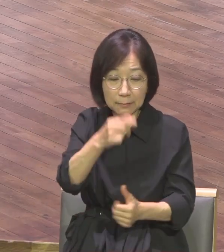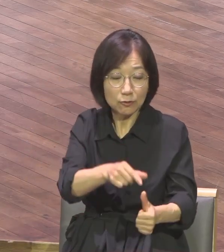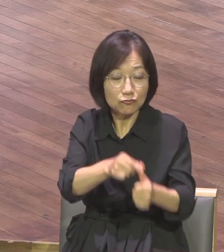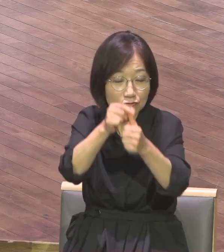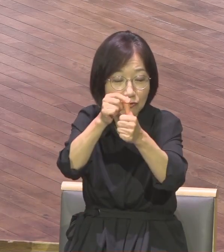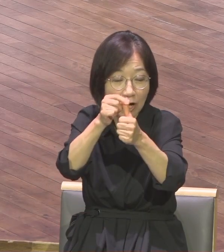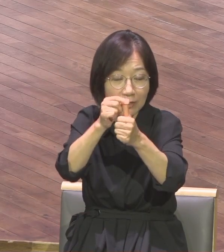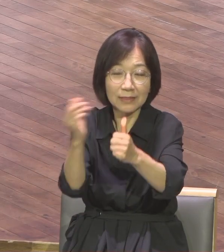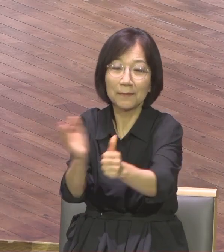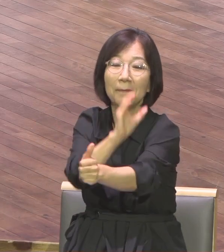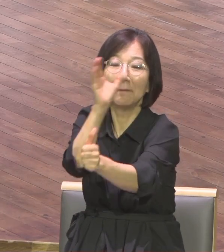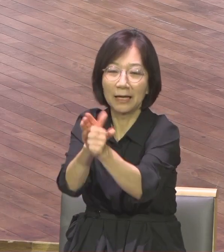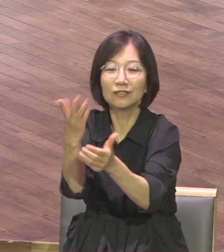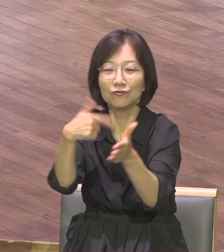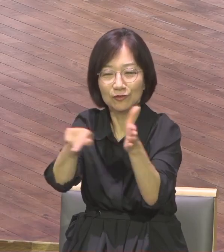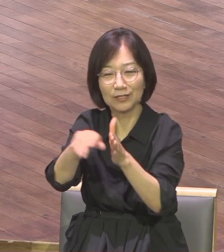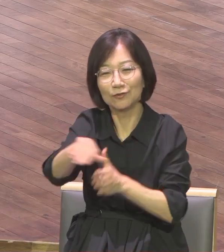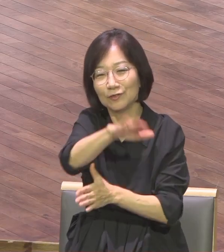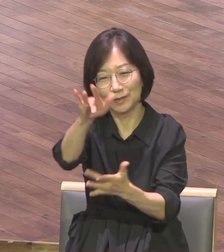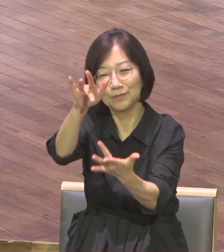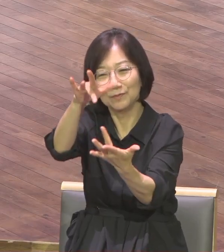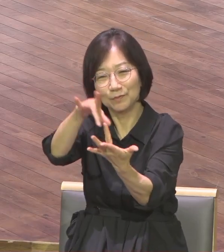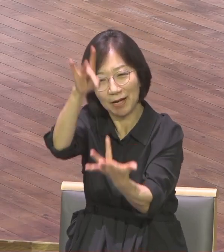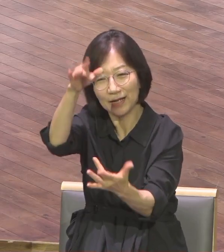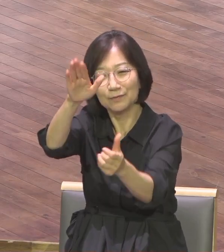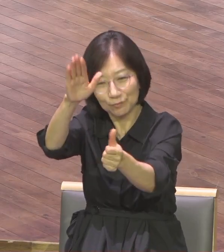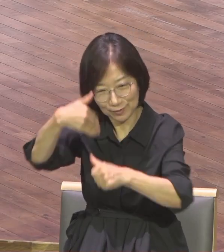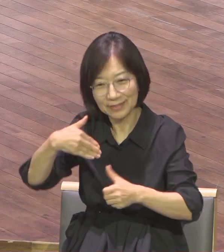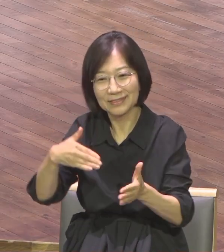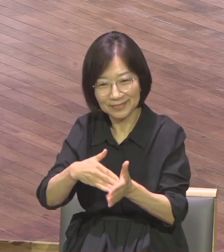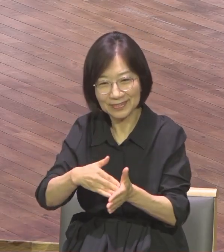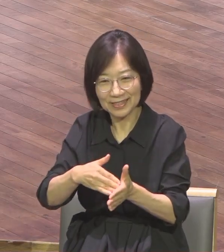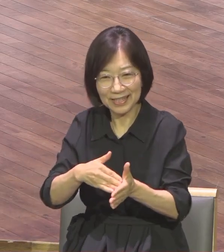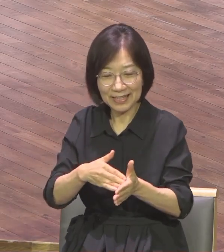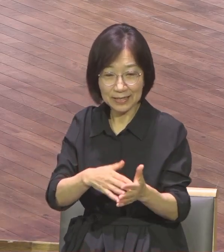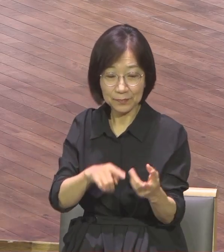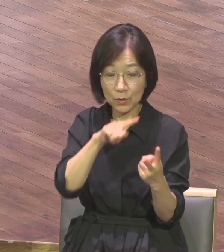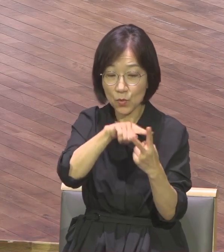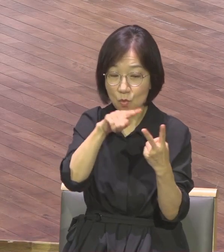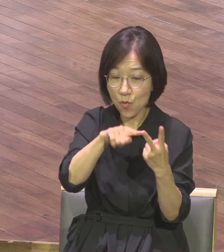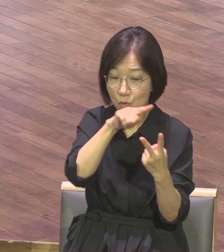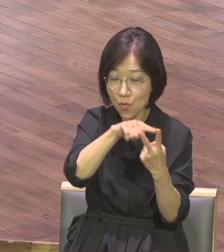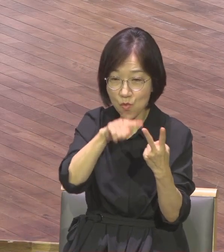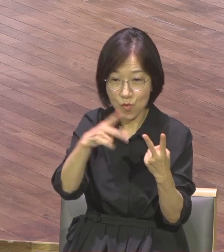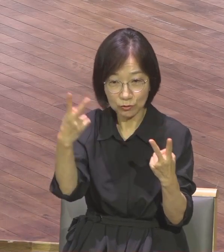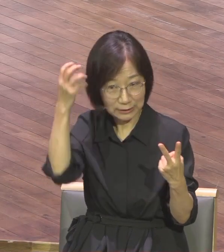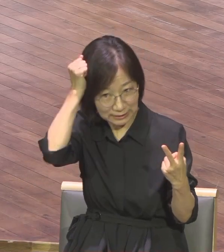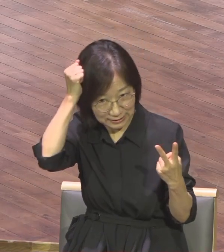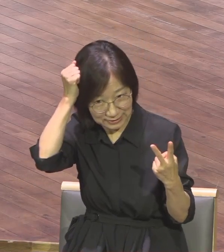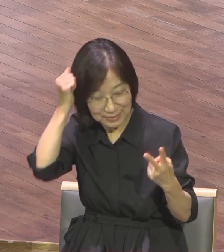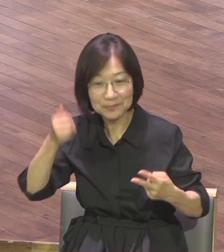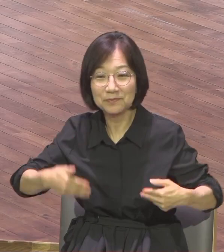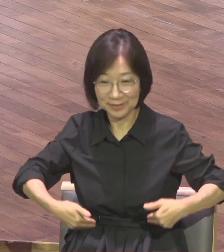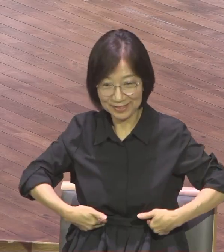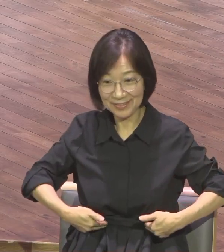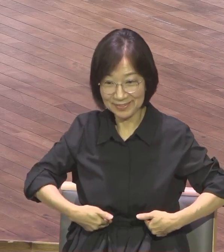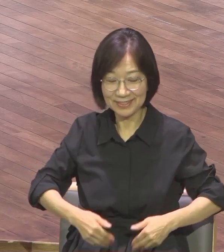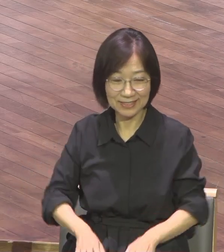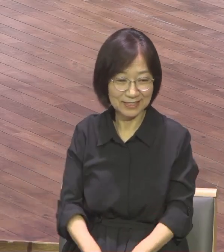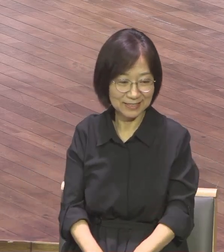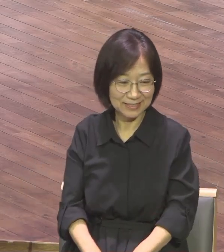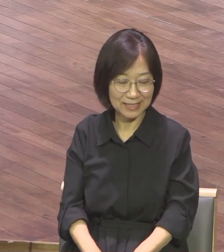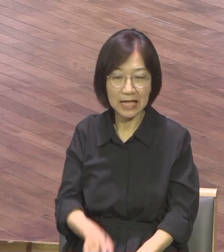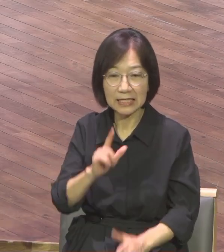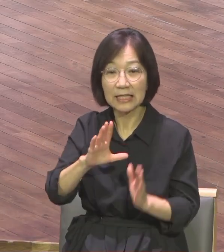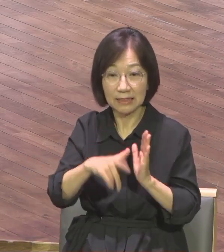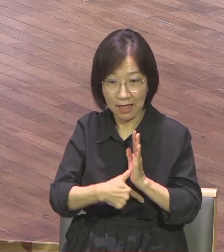택하셨다. 이 영적 의식이 굉장히 중요합니다. 이 의식을 가지는 순간부터 어떻게 되느냐,